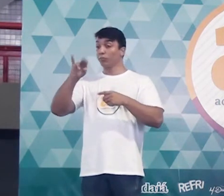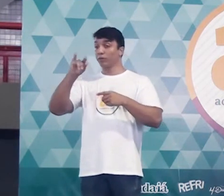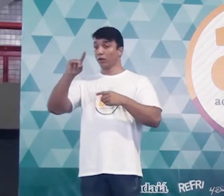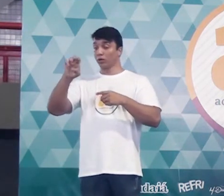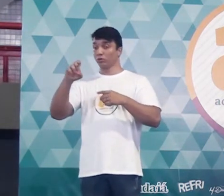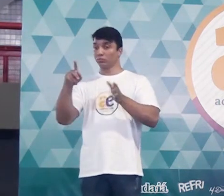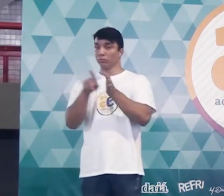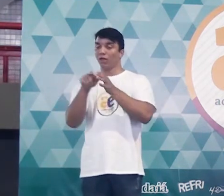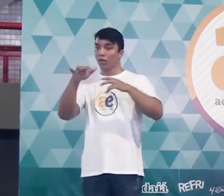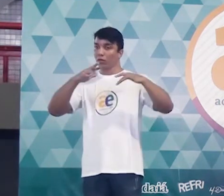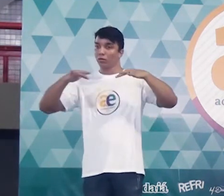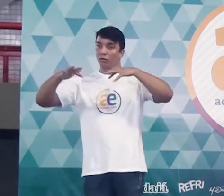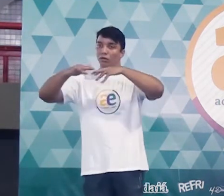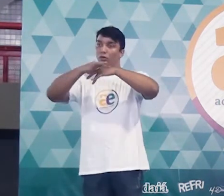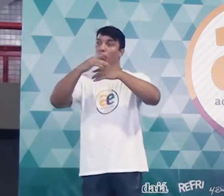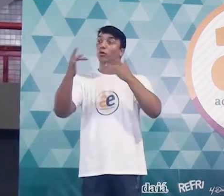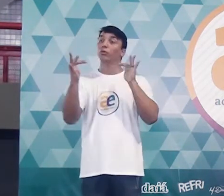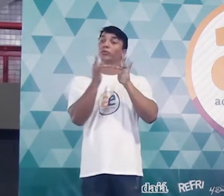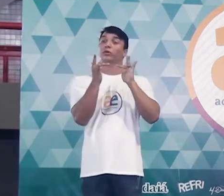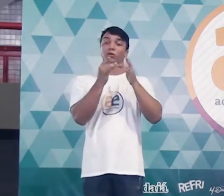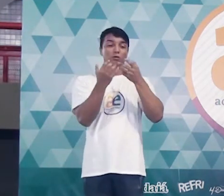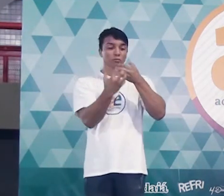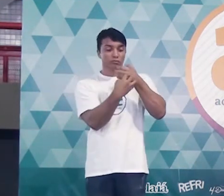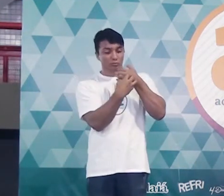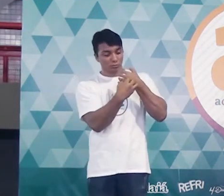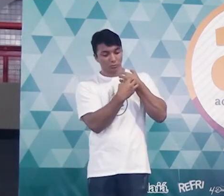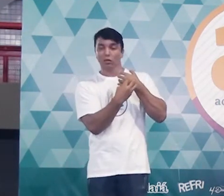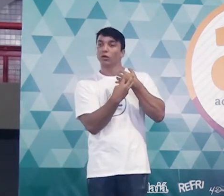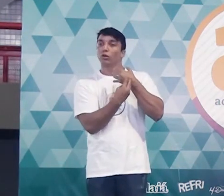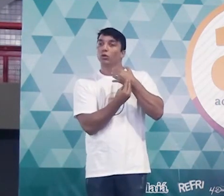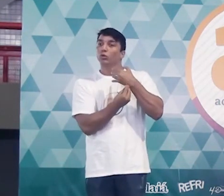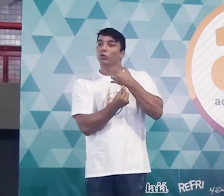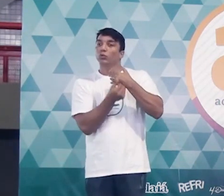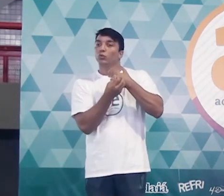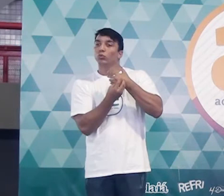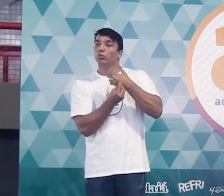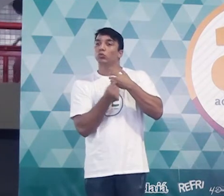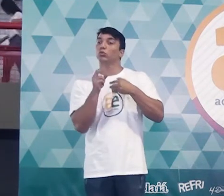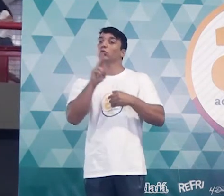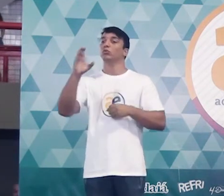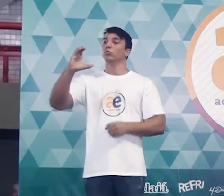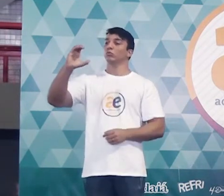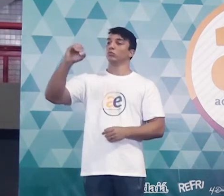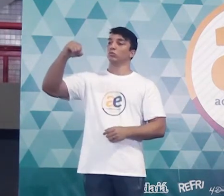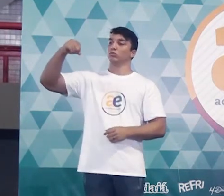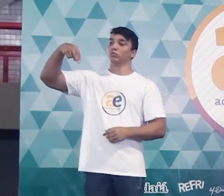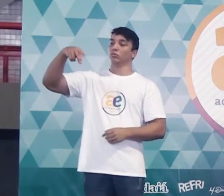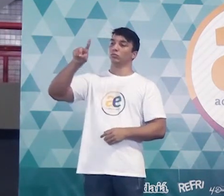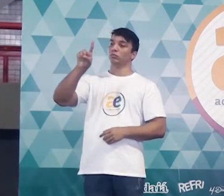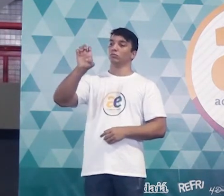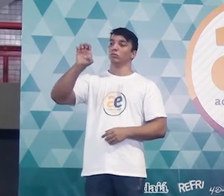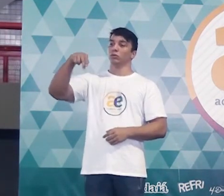do ar em contato com o copo frio sofreu condensação.